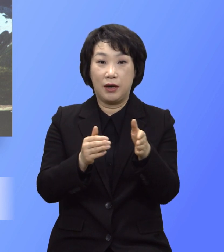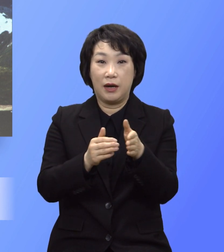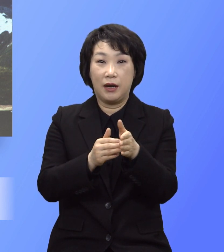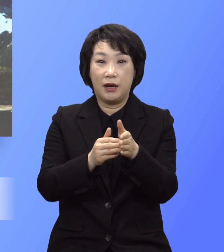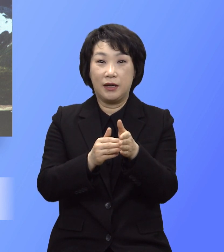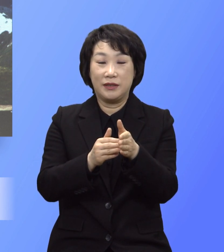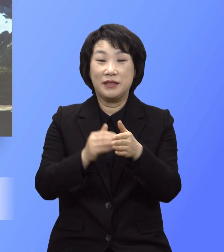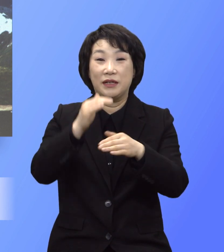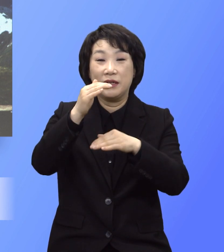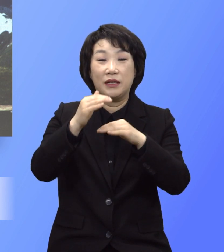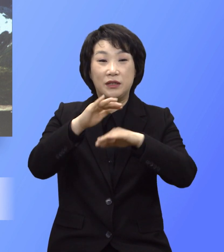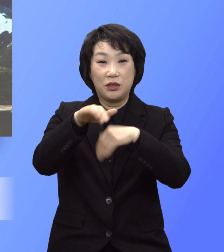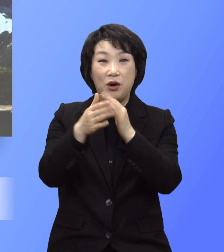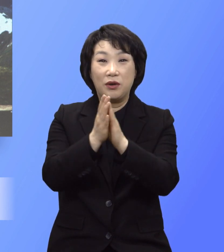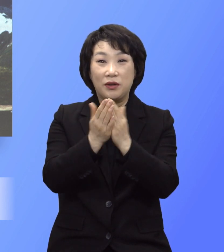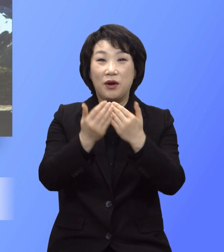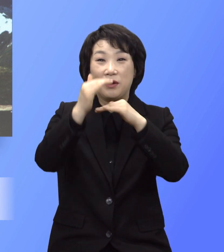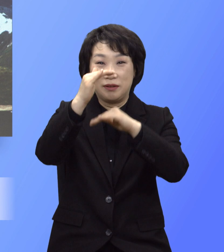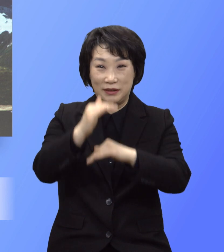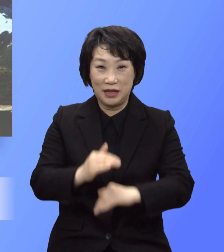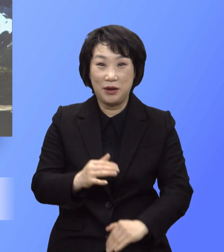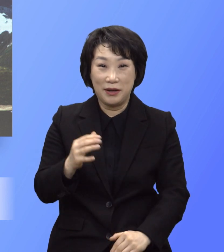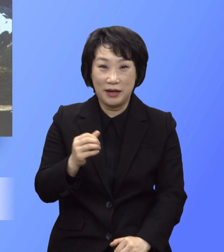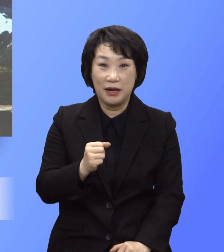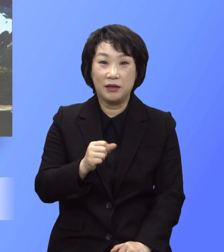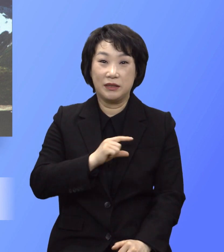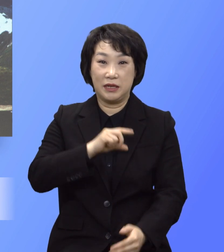21절의 본문의 말씀을 중심으로